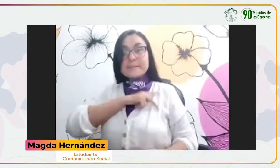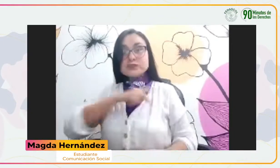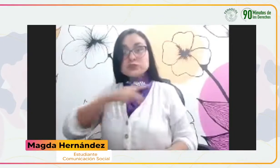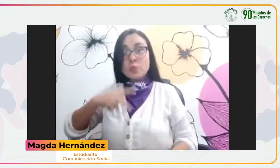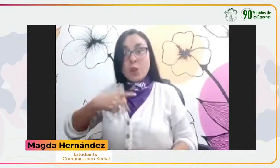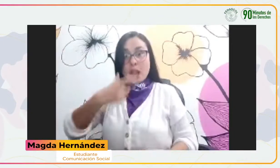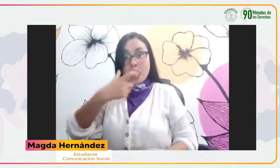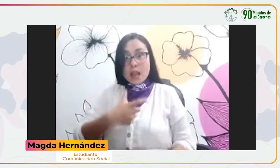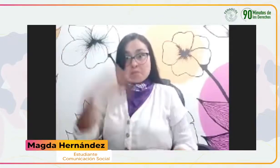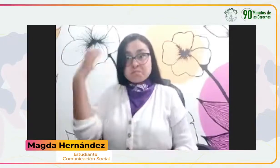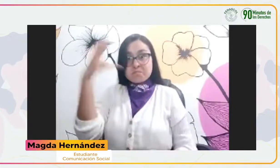en este video.